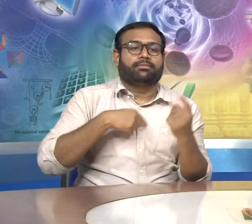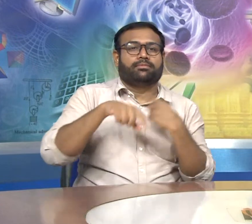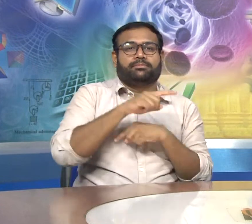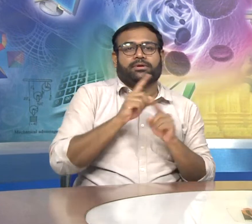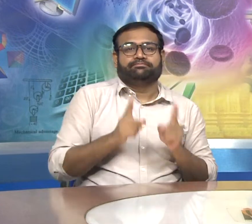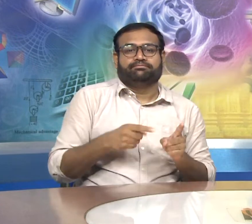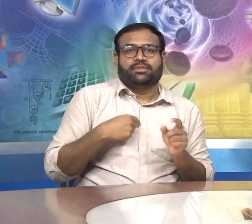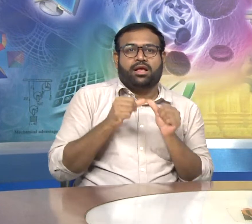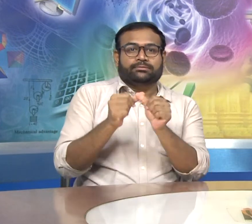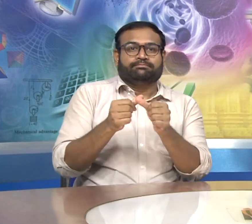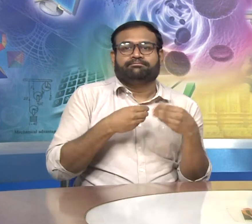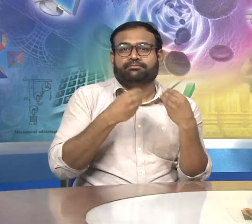users.